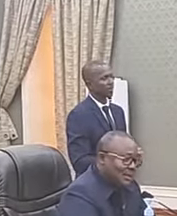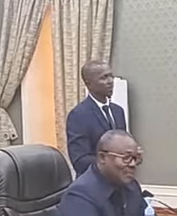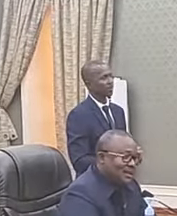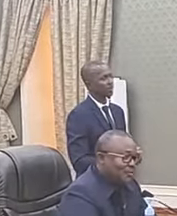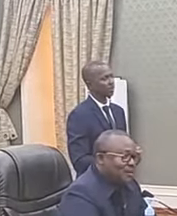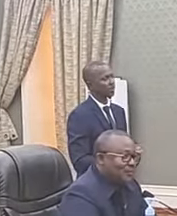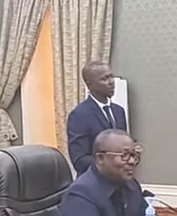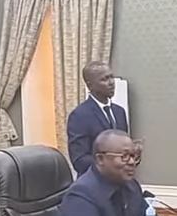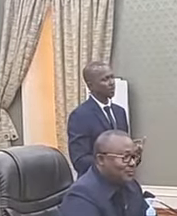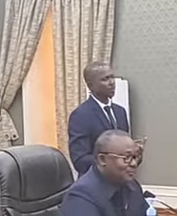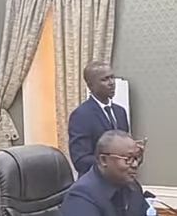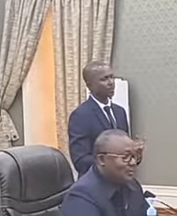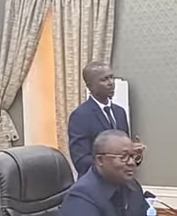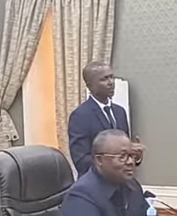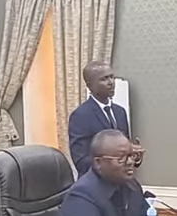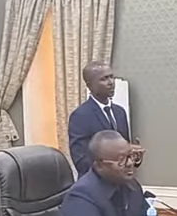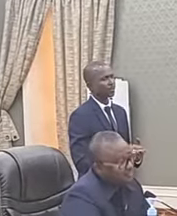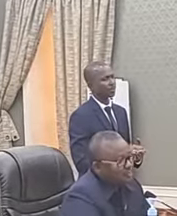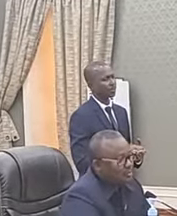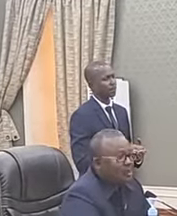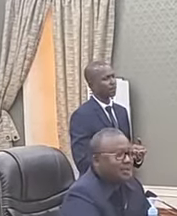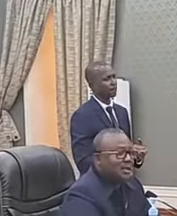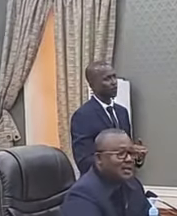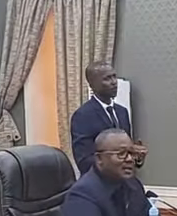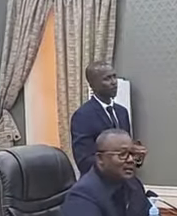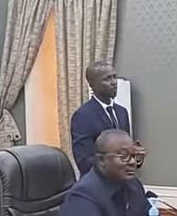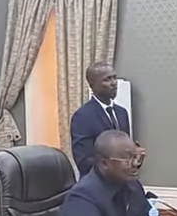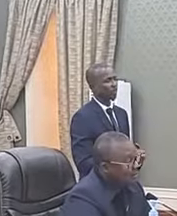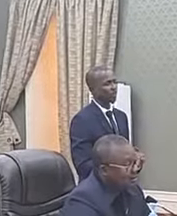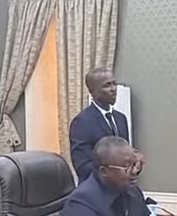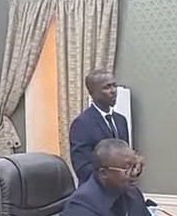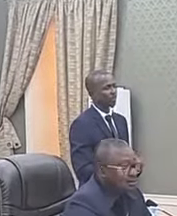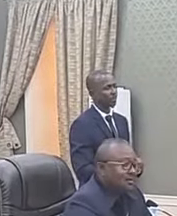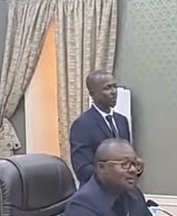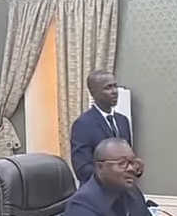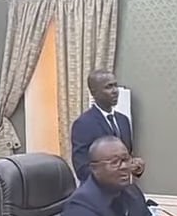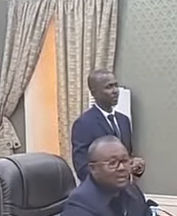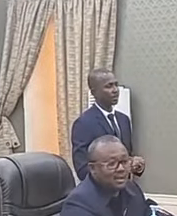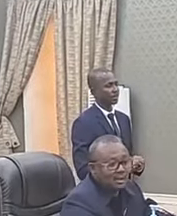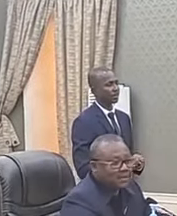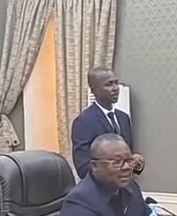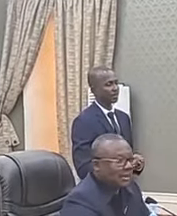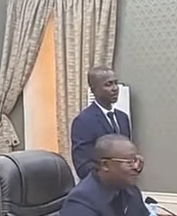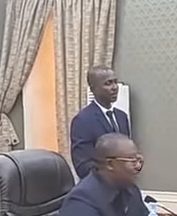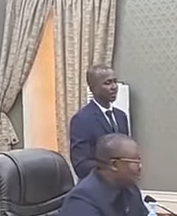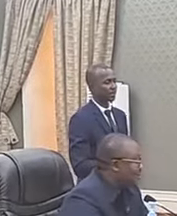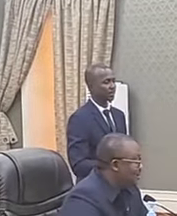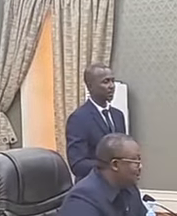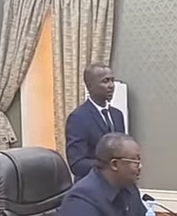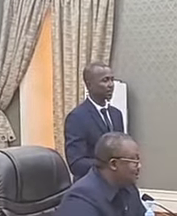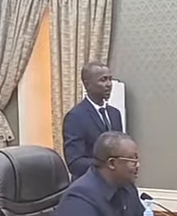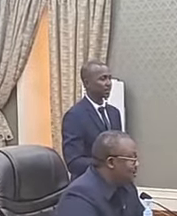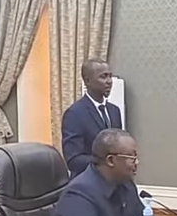et de là-bas il peut trouver un vol. Pour rentrer à Dakar. Elle a accepté le défi.